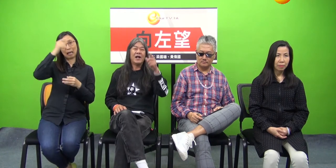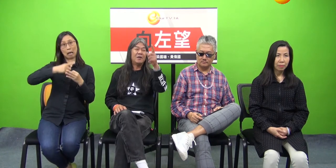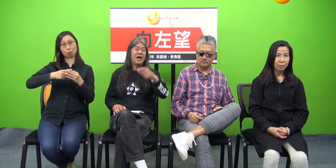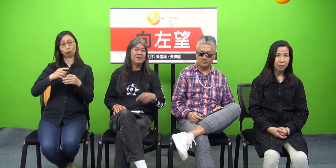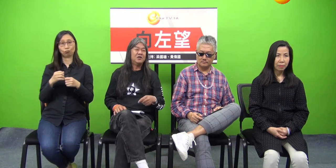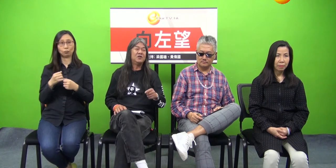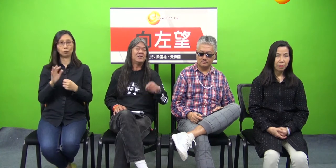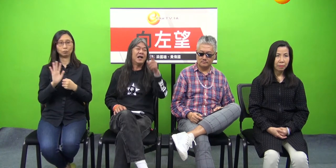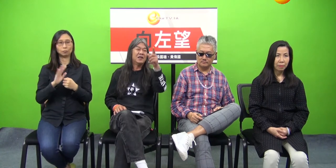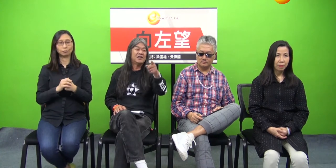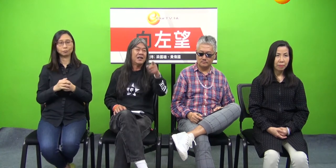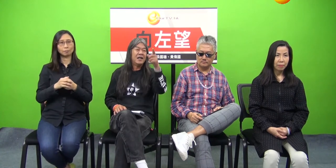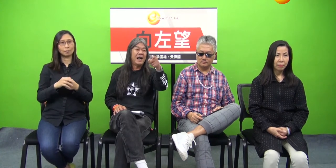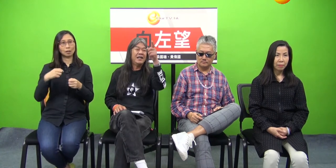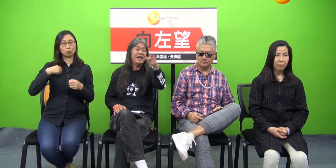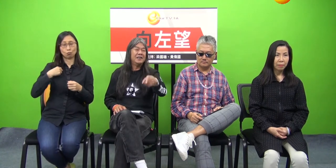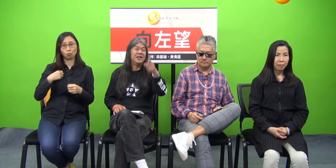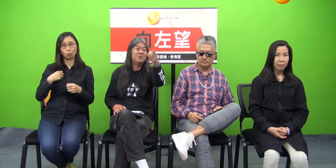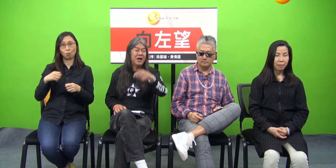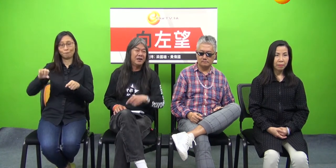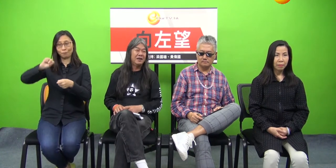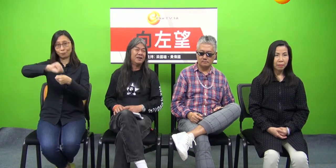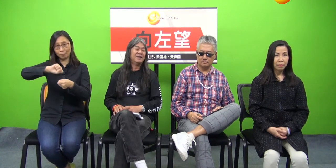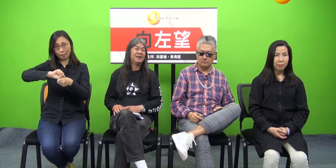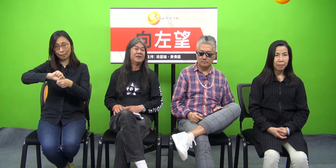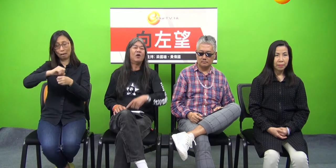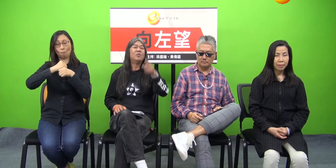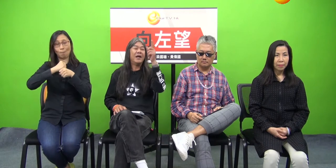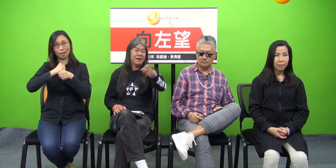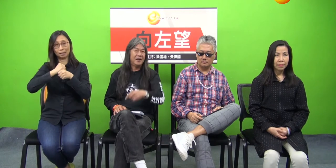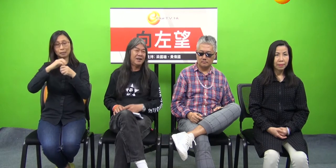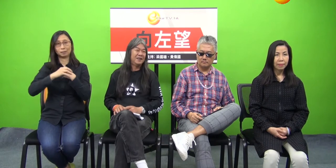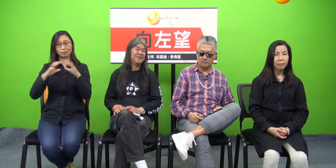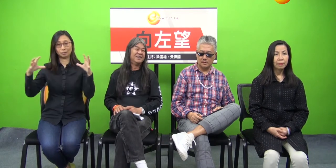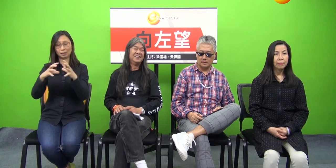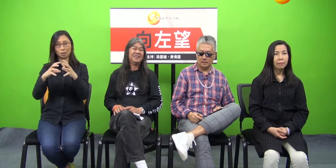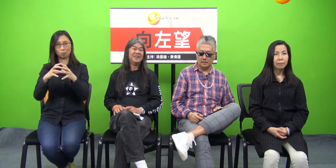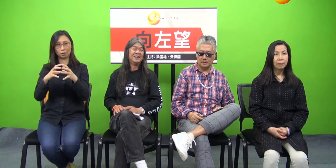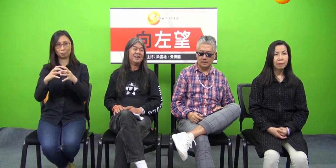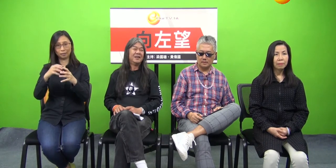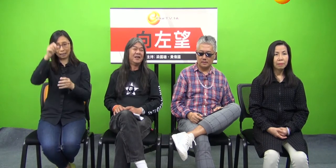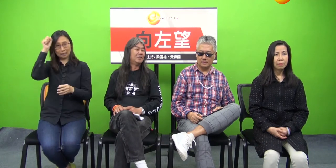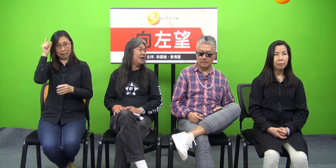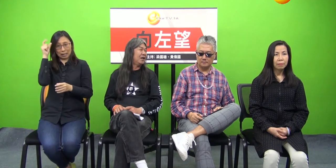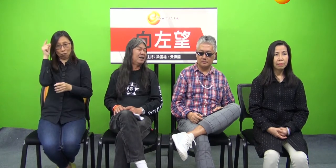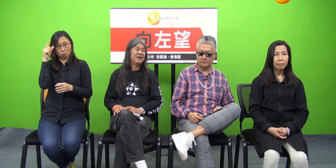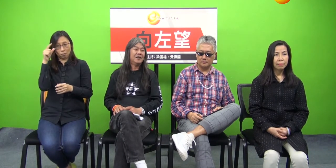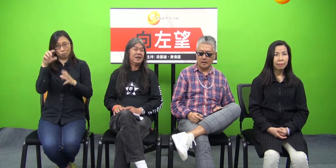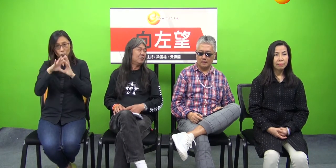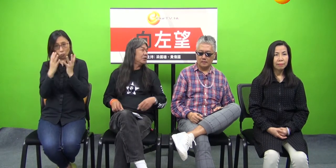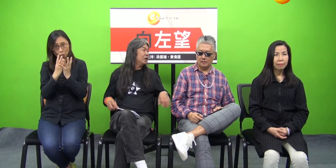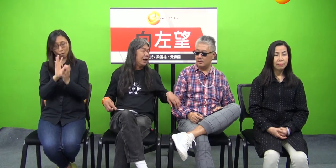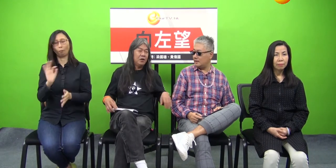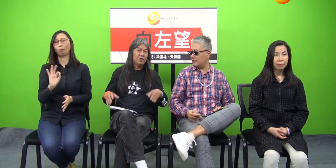化加馬克思主義生個畸形兒你都唔係啊，收皮啦，係咪啊？